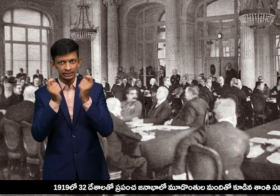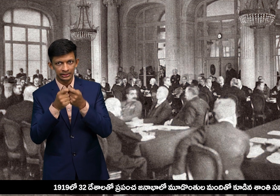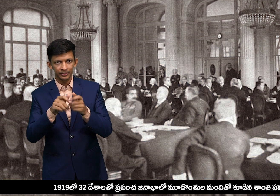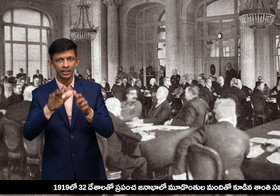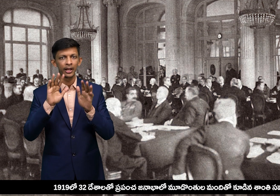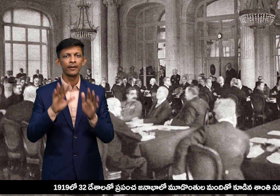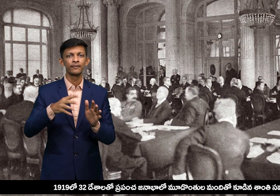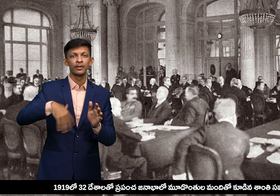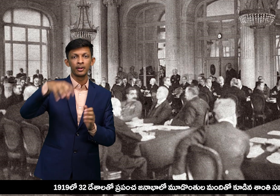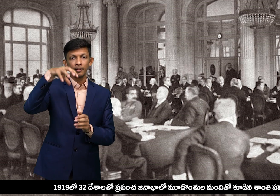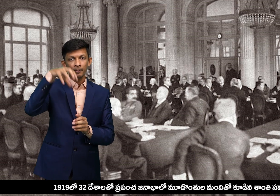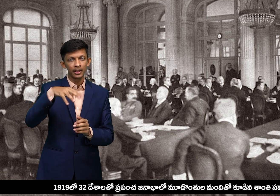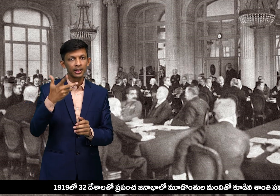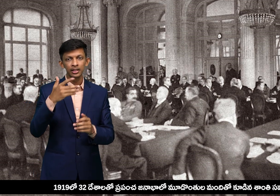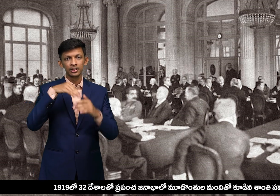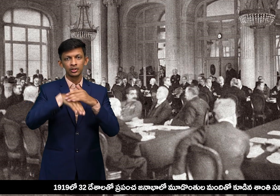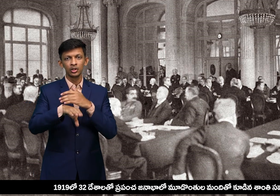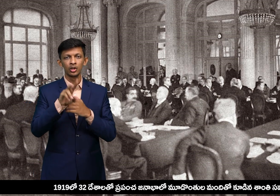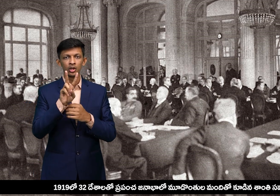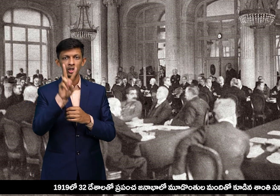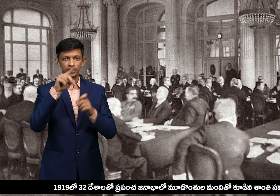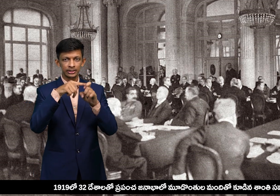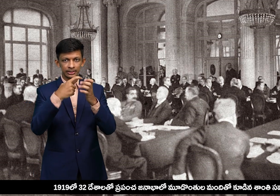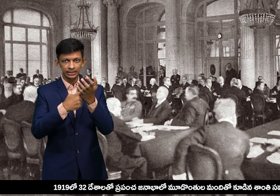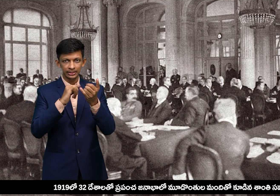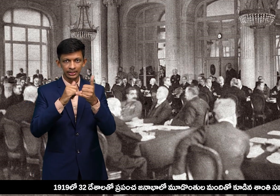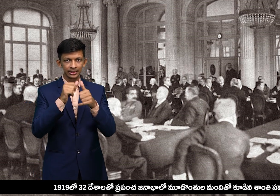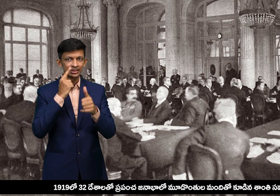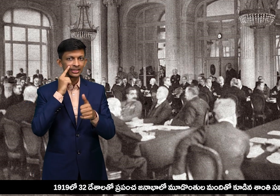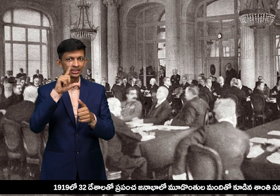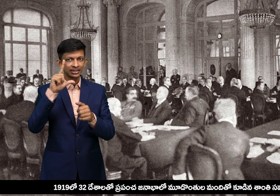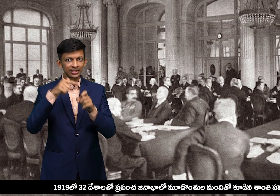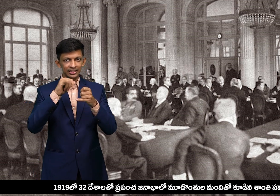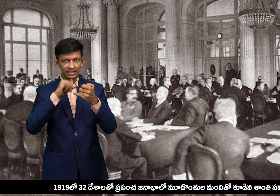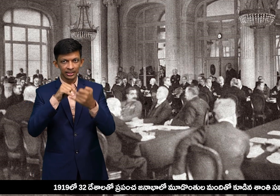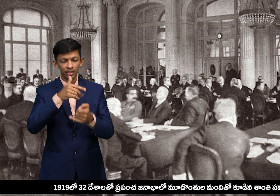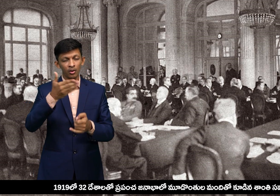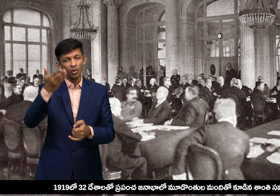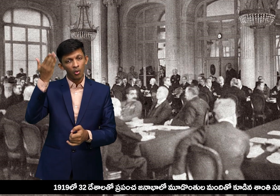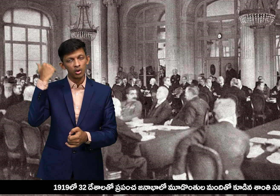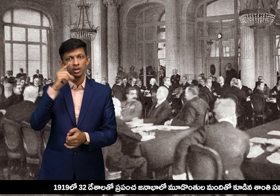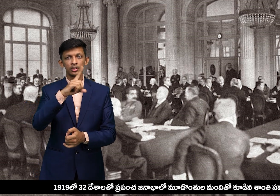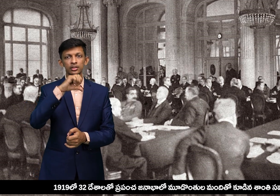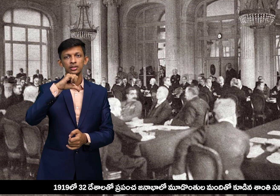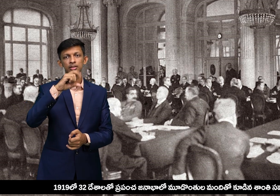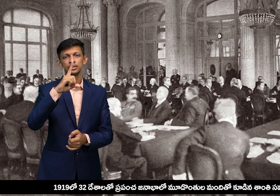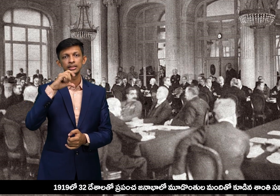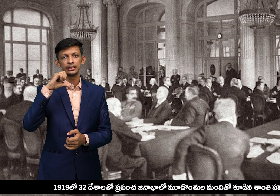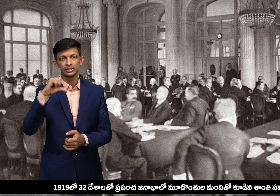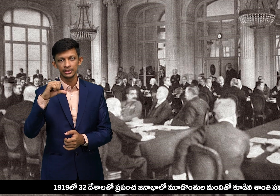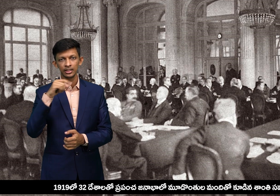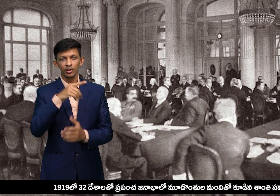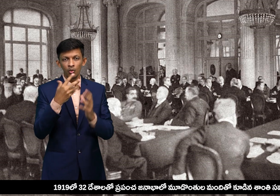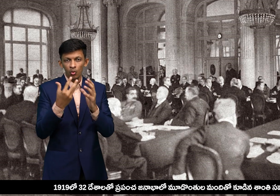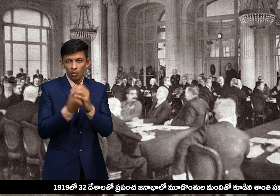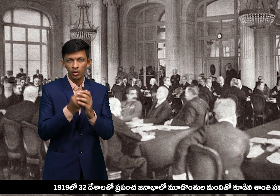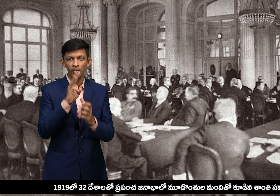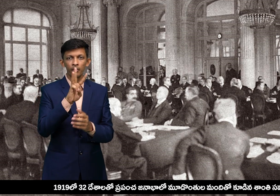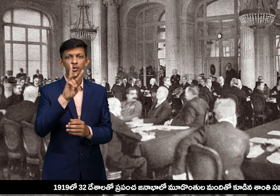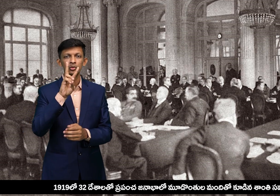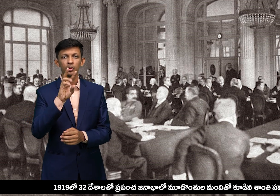1919లో 32 దేశాలతో ప్రపంచ జనాభాలో 300 మందితో కూడిన శాంతి సమావేశం వర్సైల్స్లో జరిగింది.